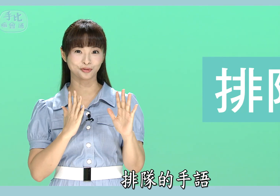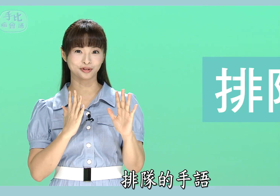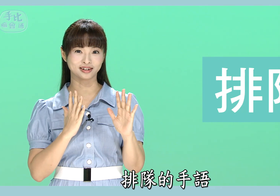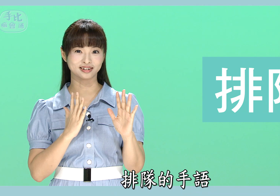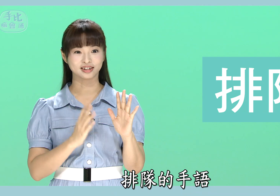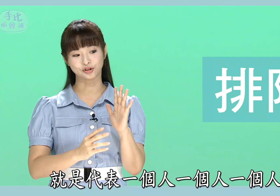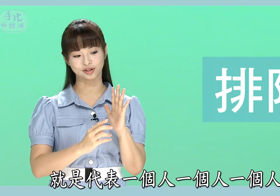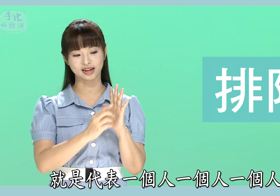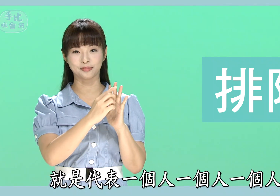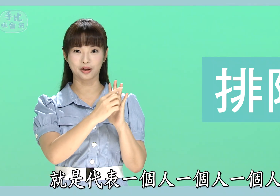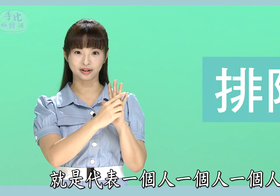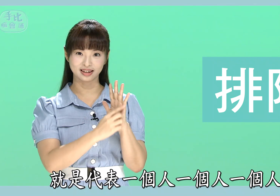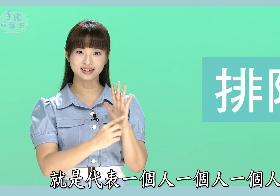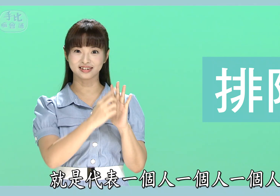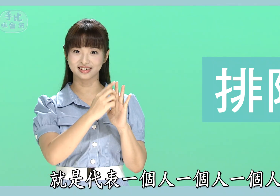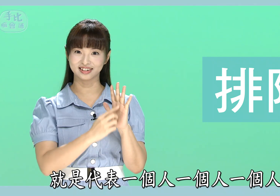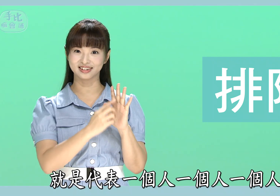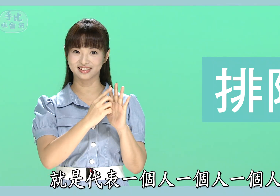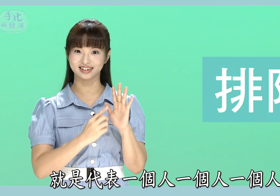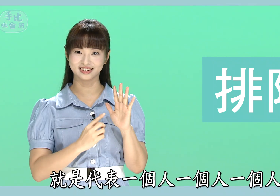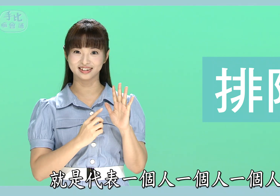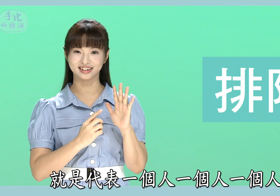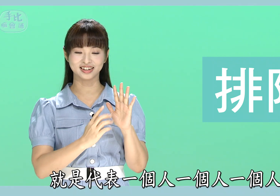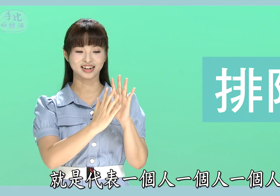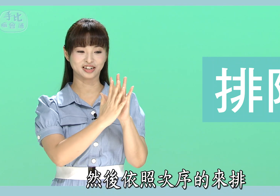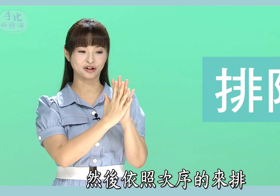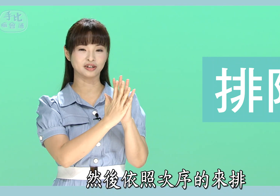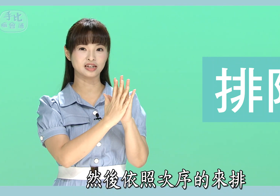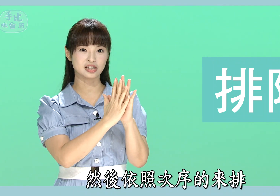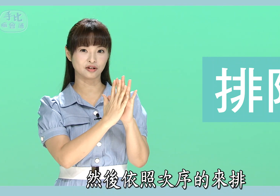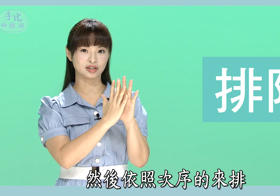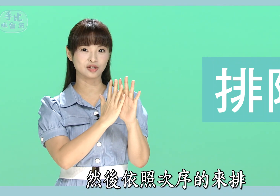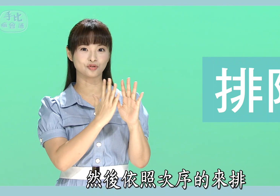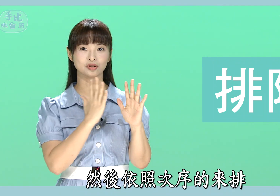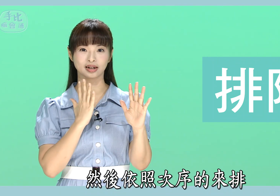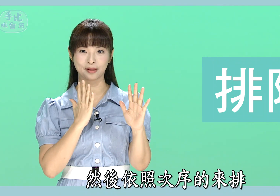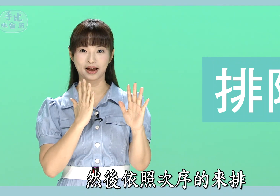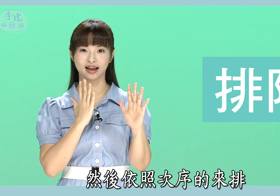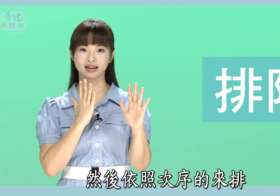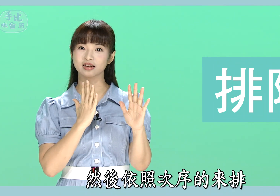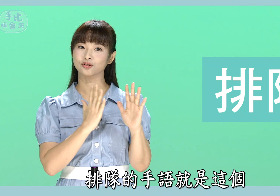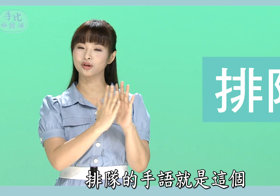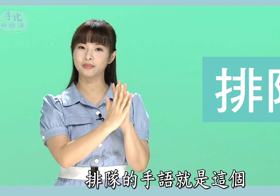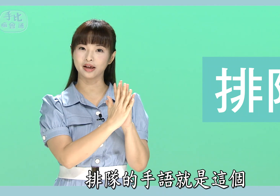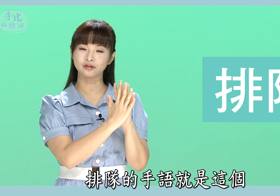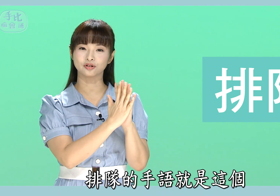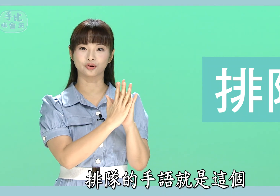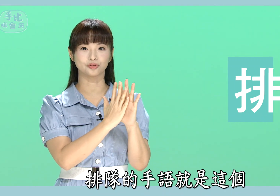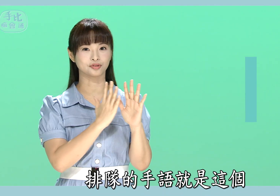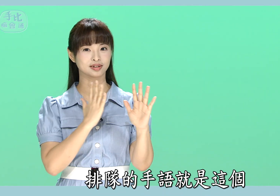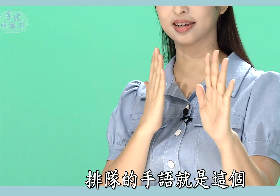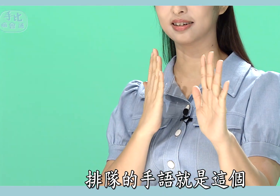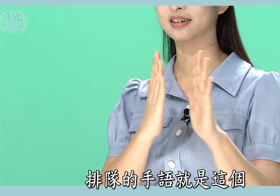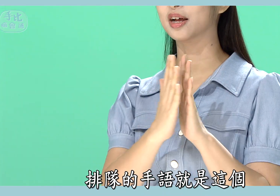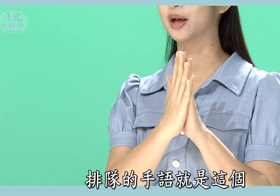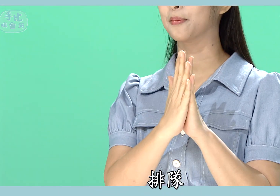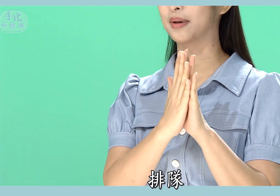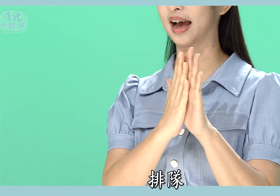呢，就是代表一个人一个人一个人，然后呢依照次序的来排。所以排队的手语就是这个，排